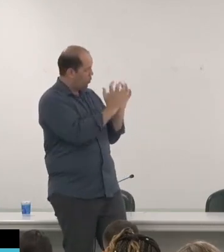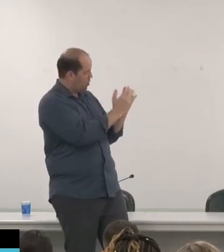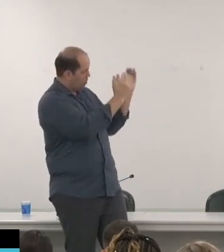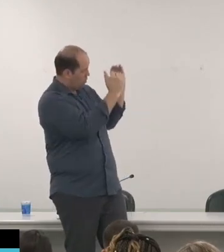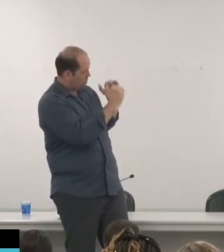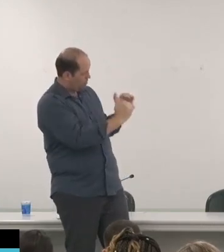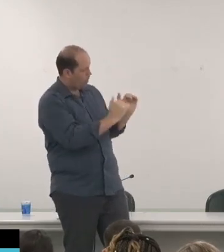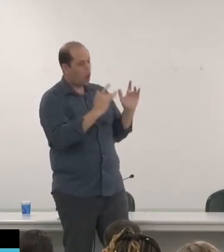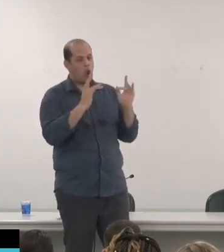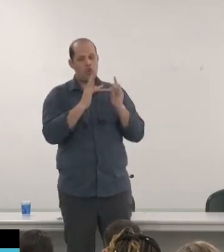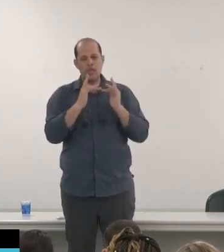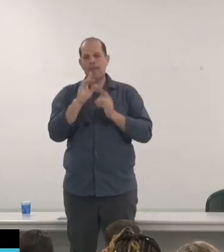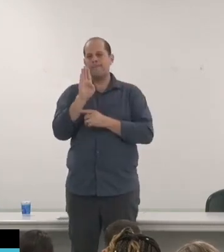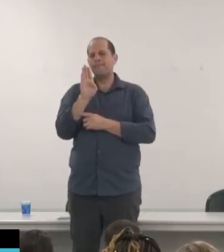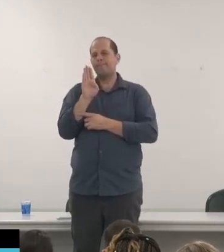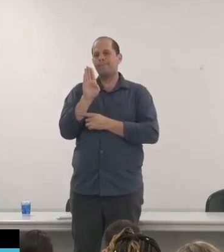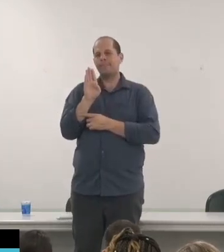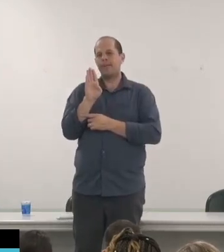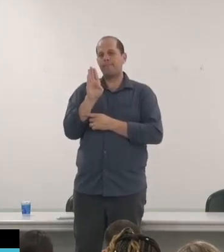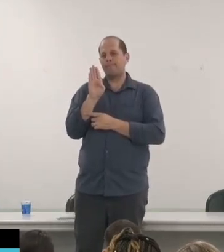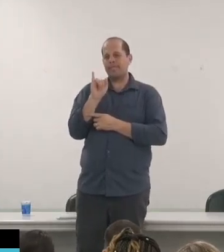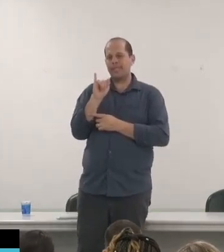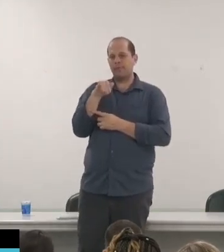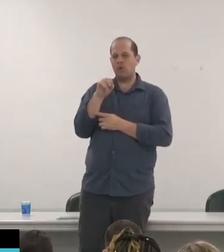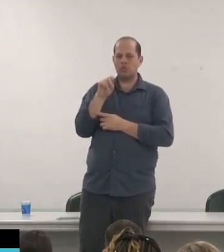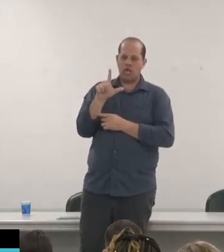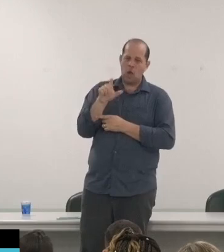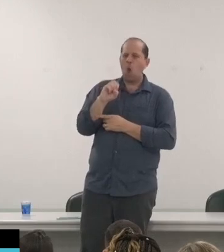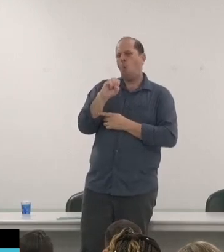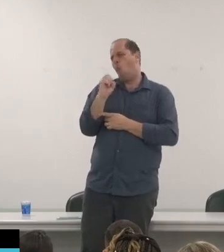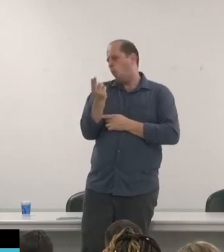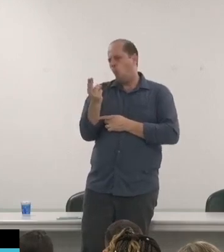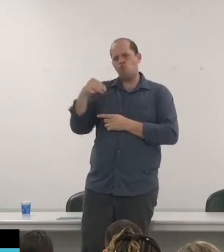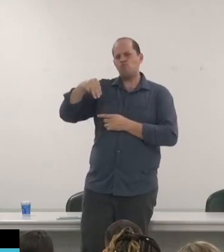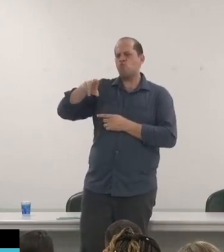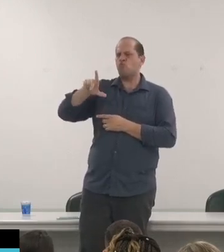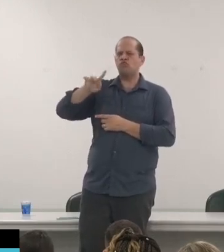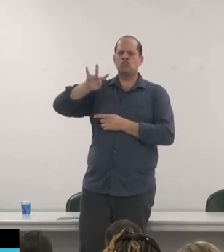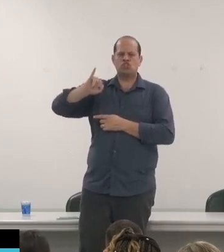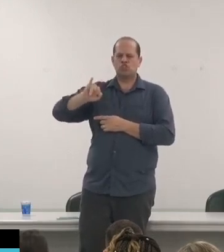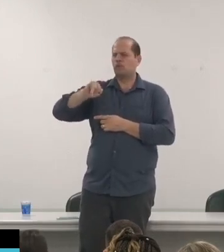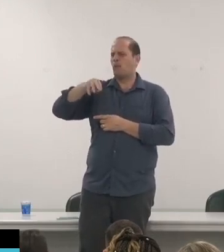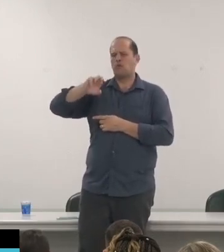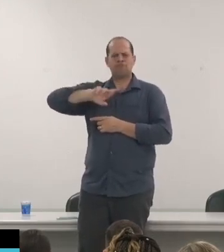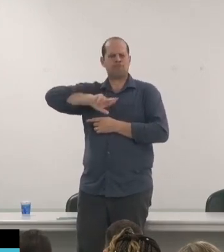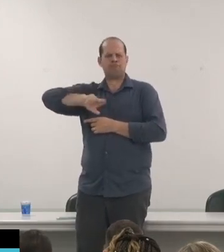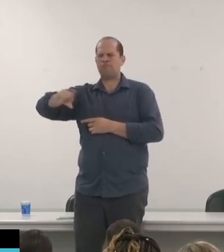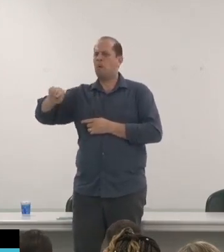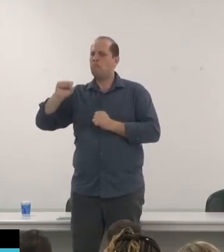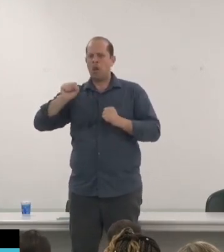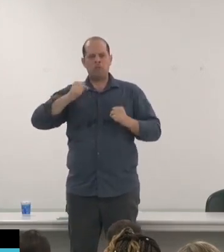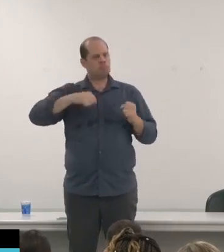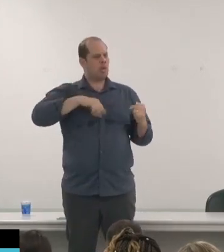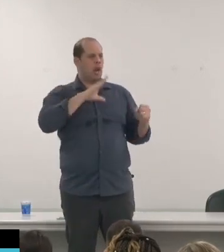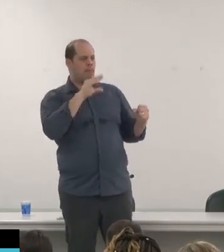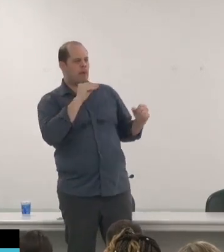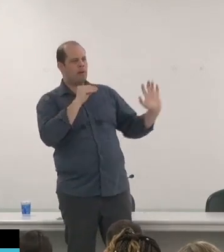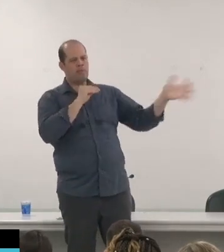Então, intramodalidade, contato unimodal, ou contato bimodal ou multimodal. Quando a gente está falando,